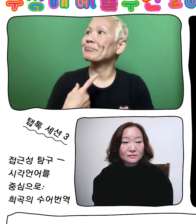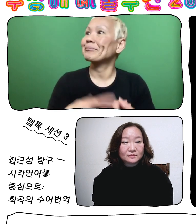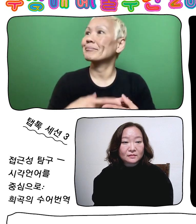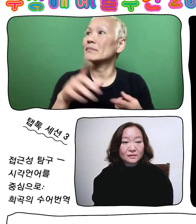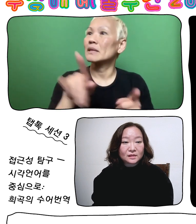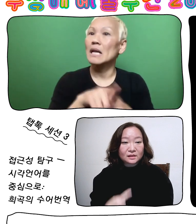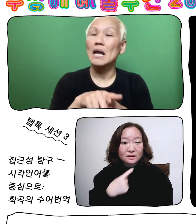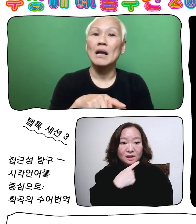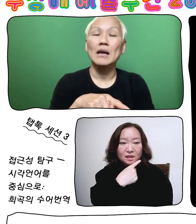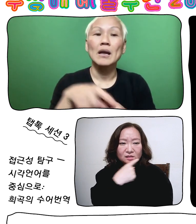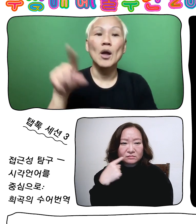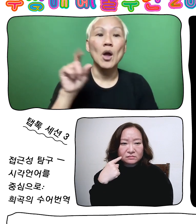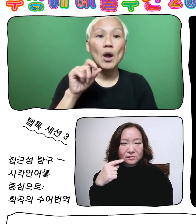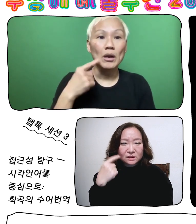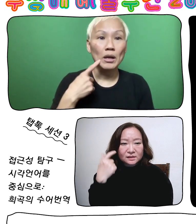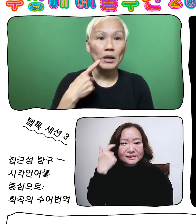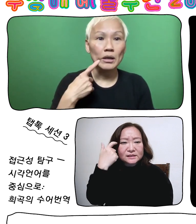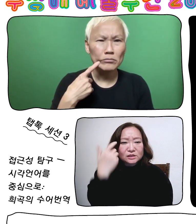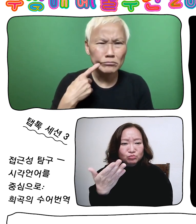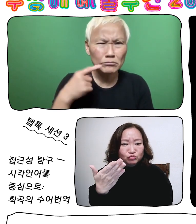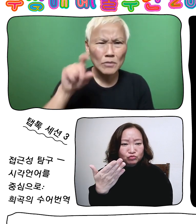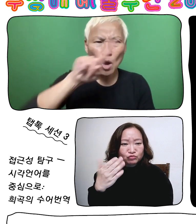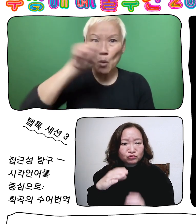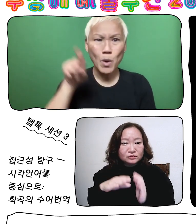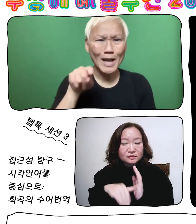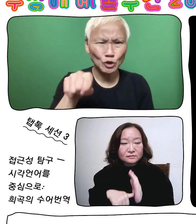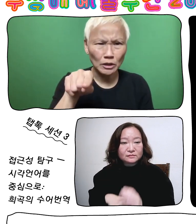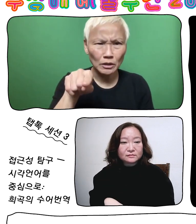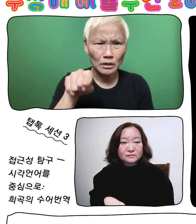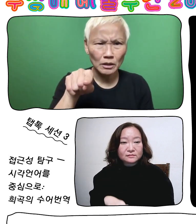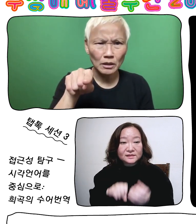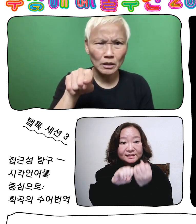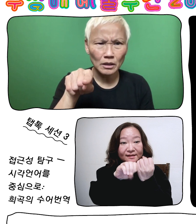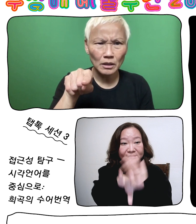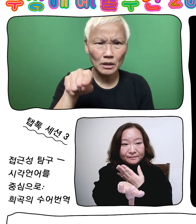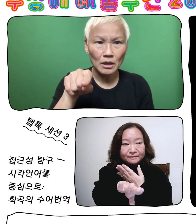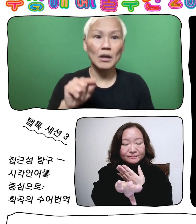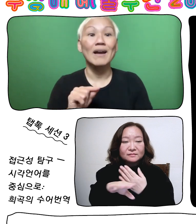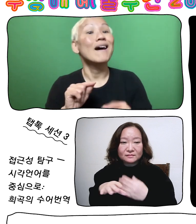또한 표정에 의해서 의문문과 평서문이 구분되기도 합니다.